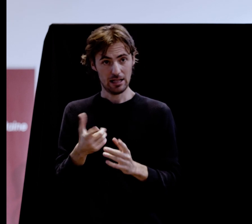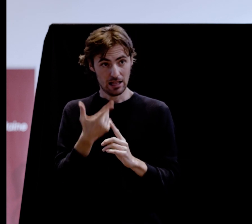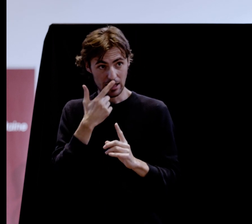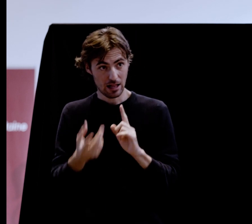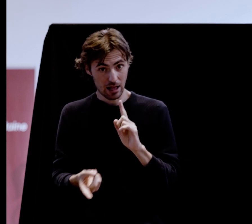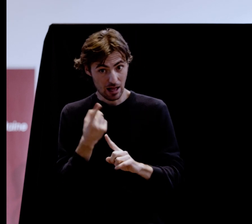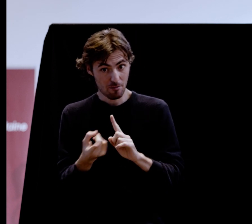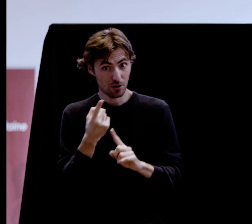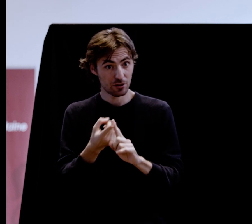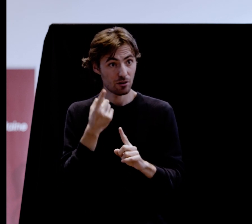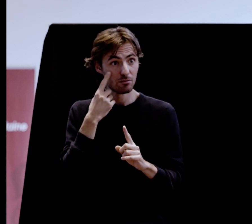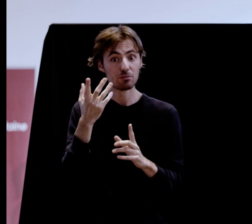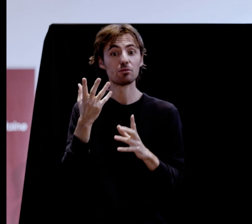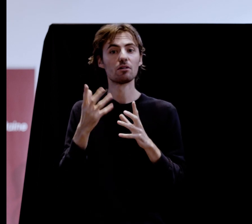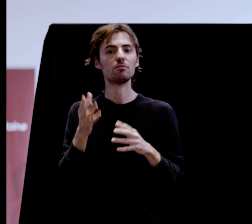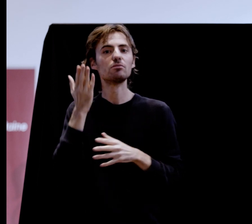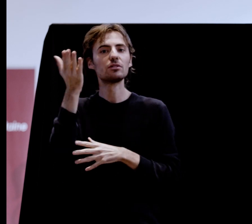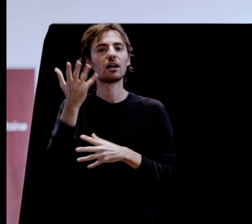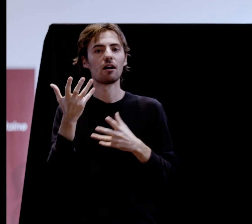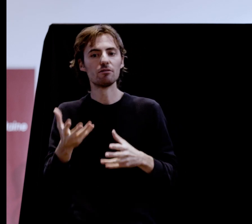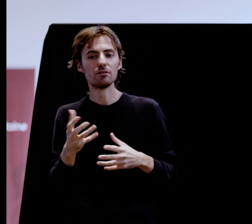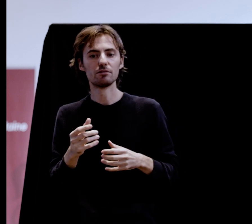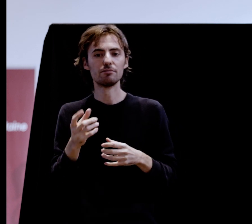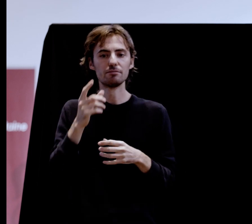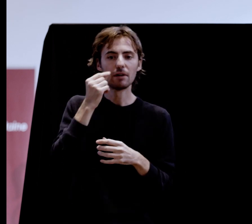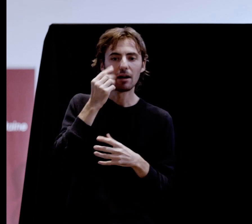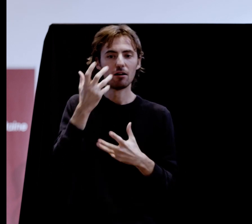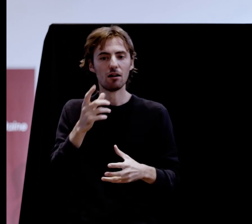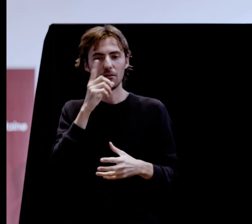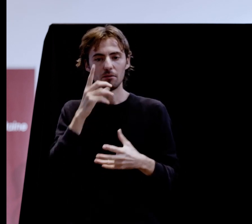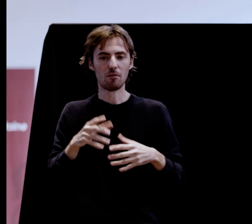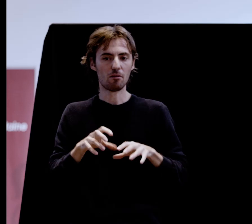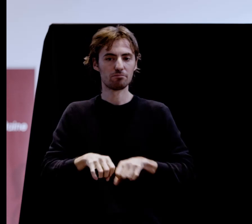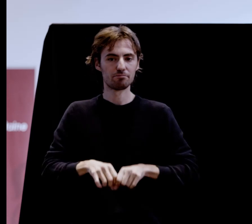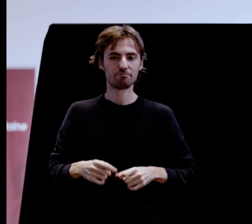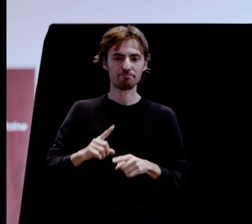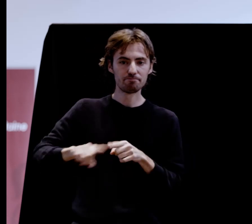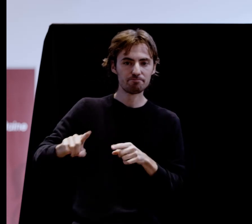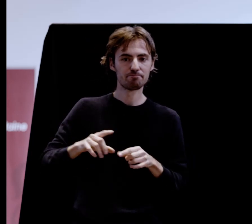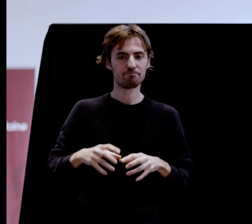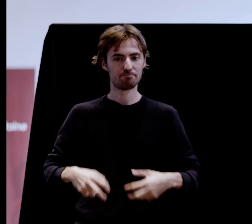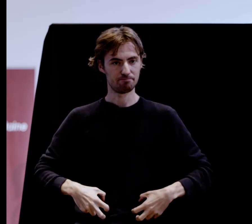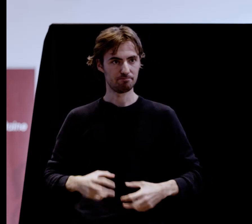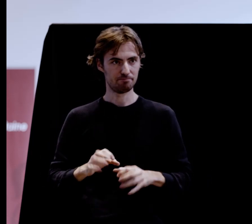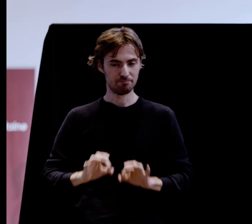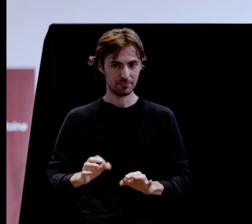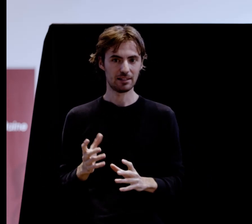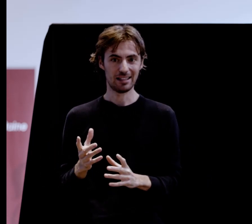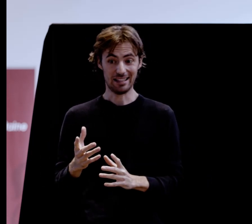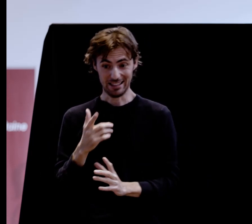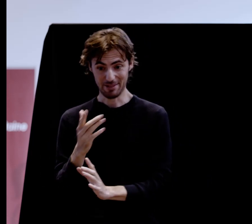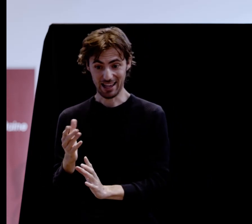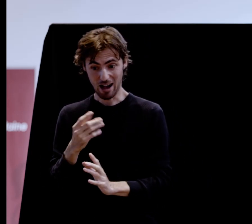importante pour la fertilité ultérieure. Donc certains enfants, lorsqu'ils vont bien,